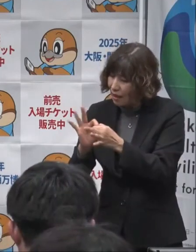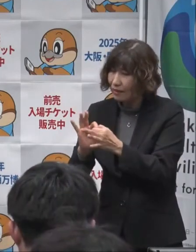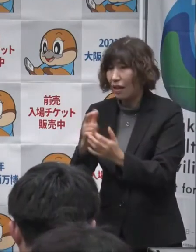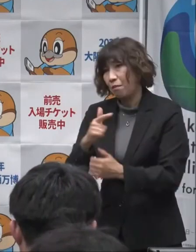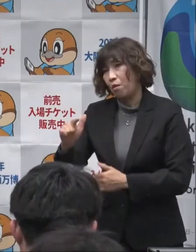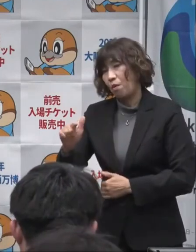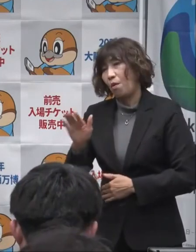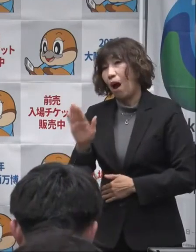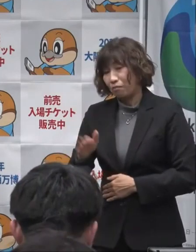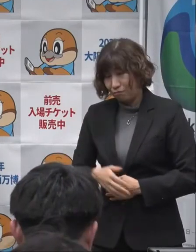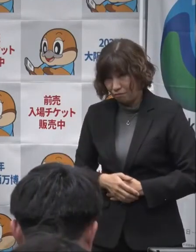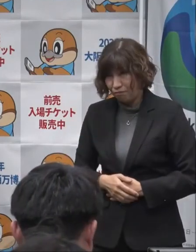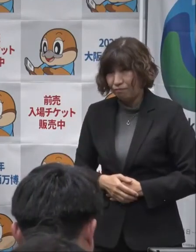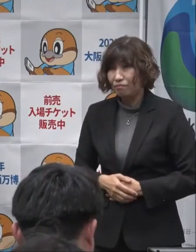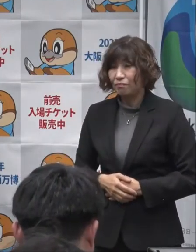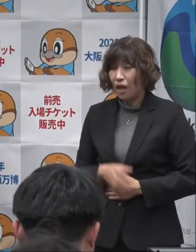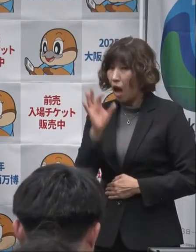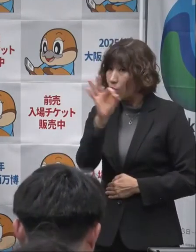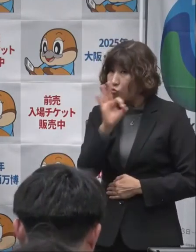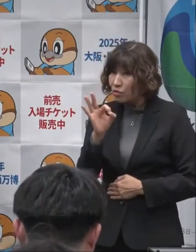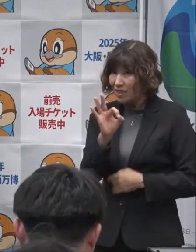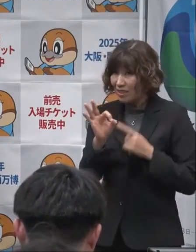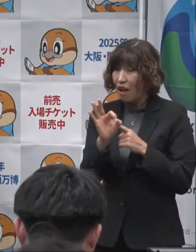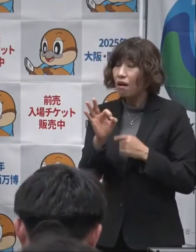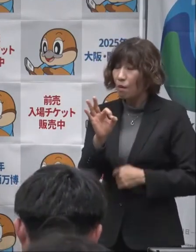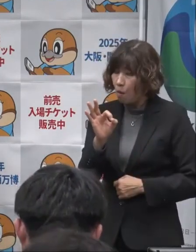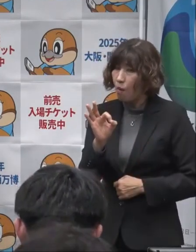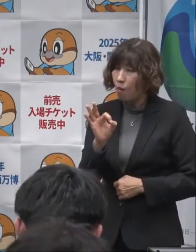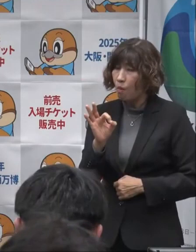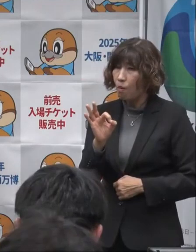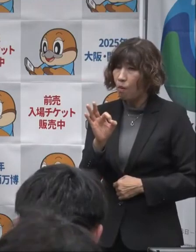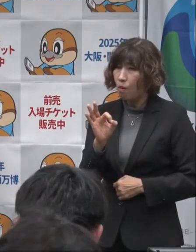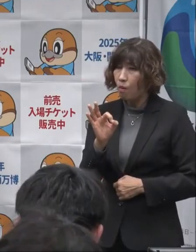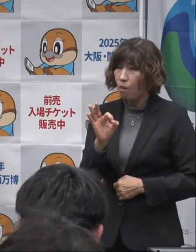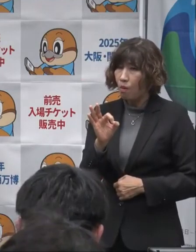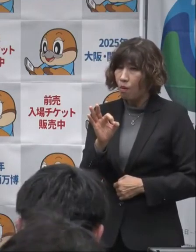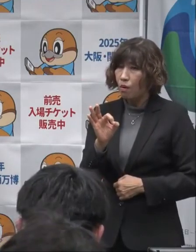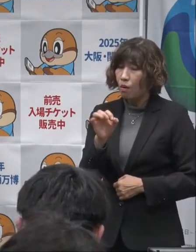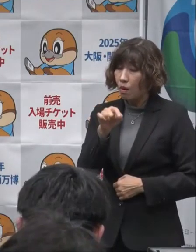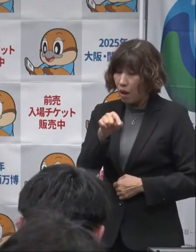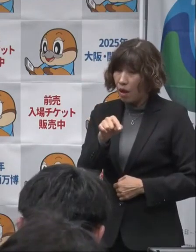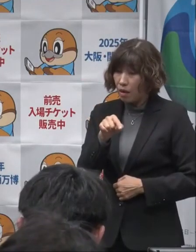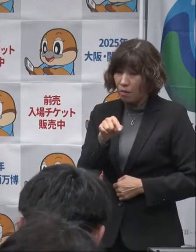もその細かなというか、より